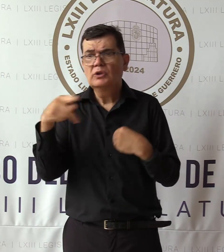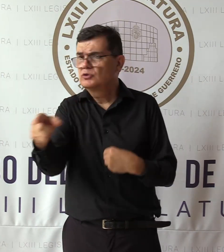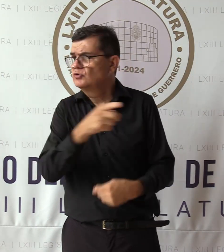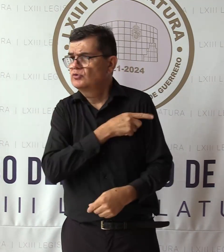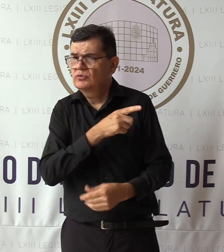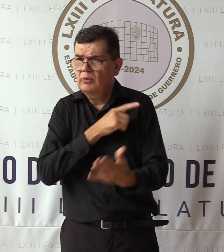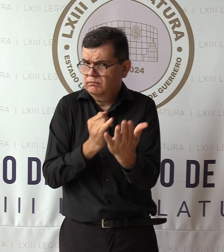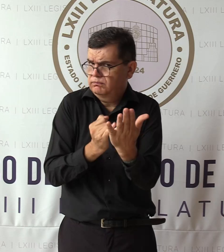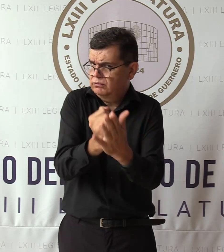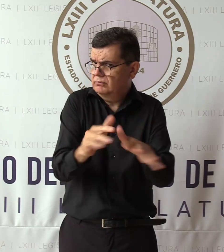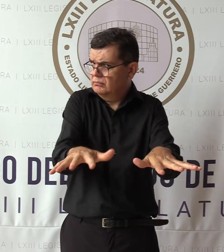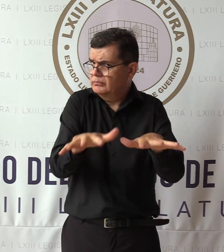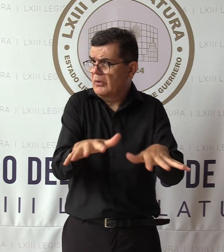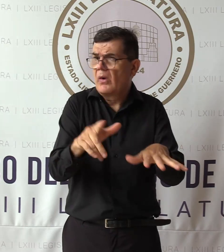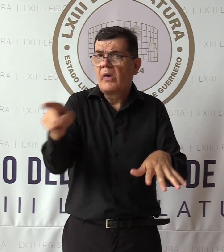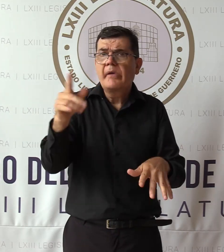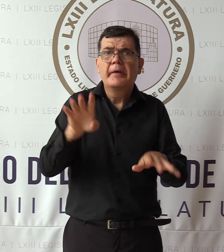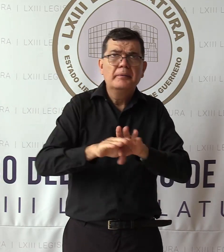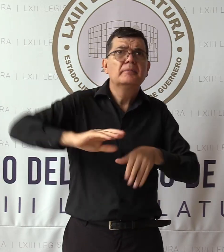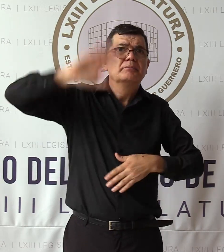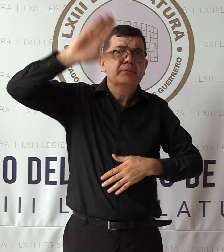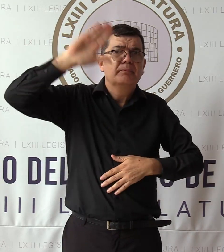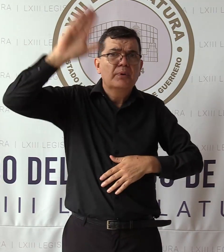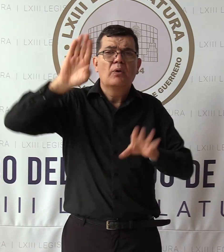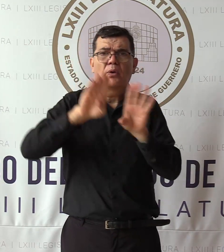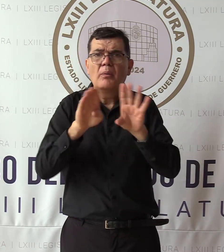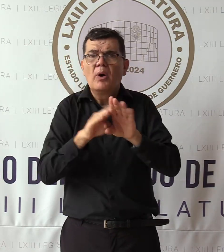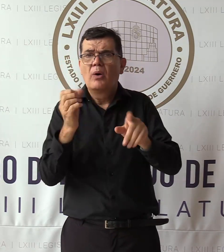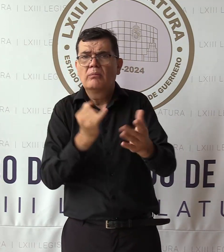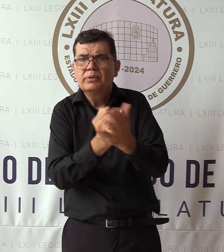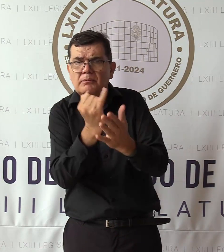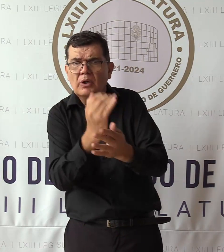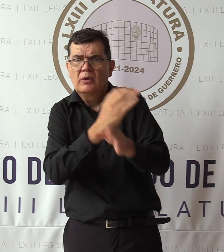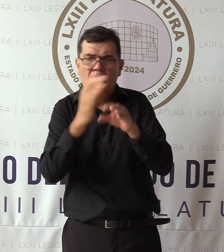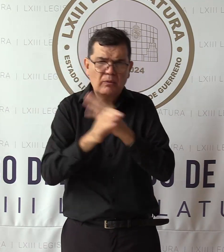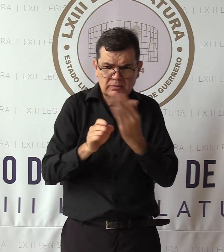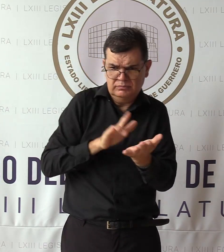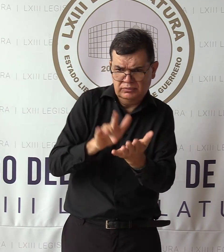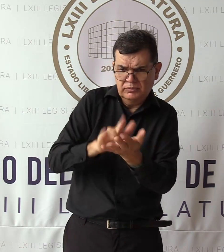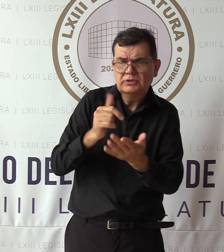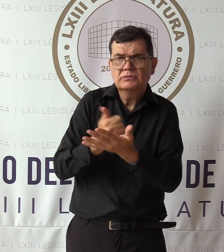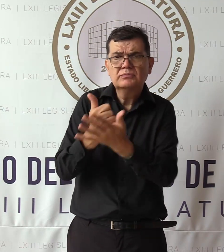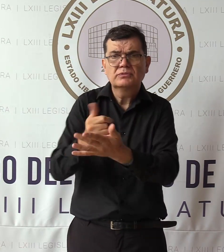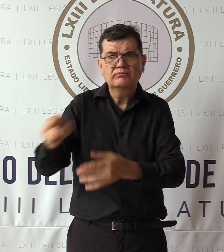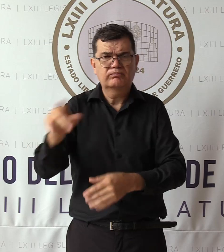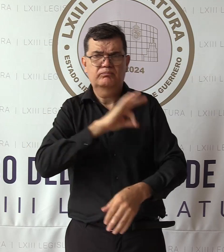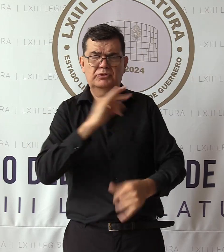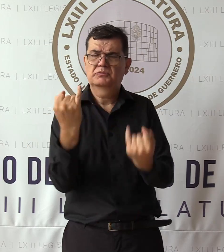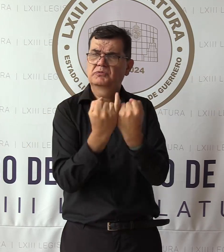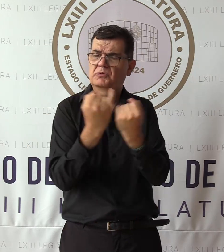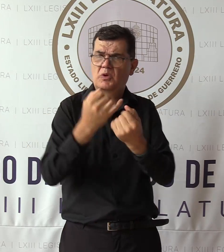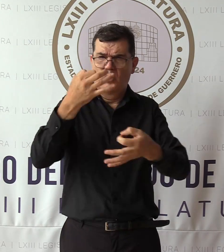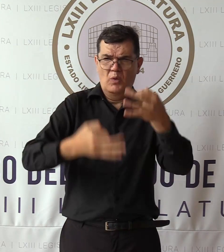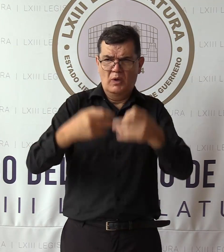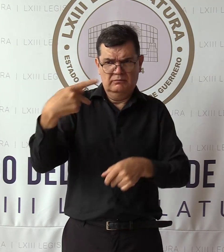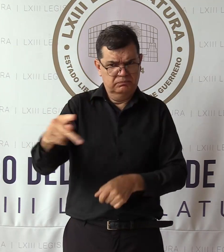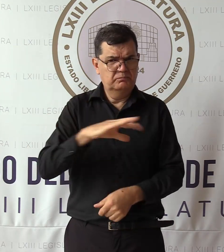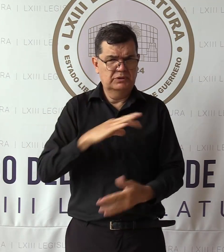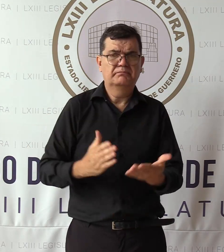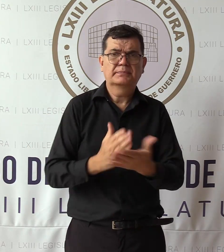de decisiones y tener acceso a los apoyos necesarios para ejercer su capacidad jurídica. Accesibilidad.